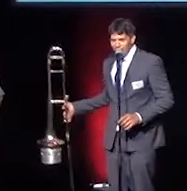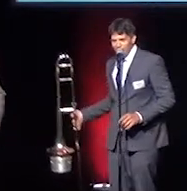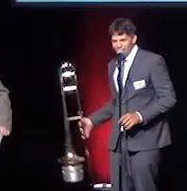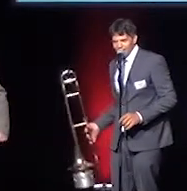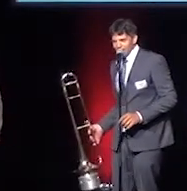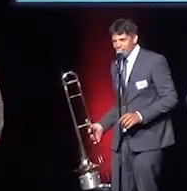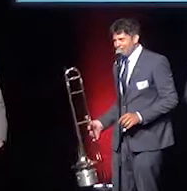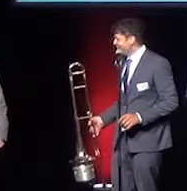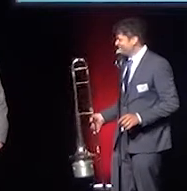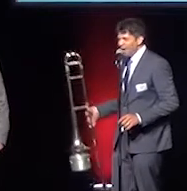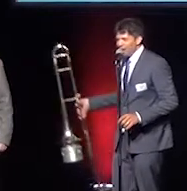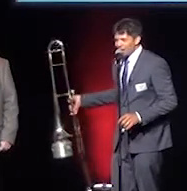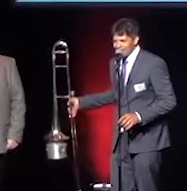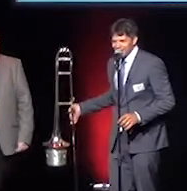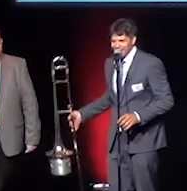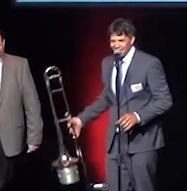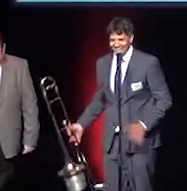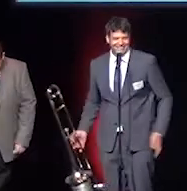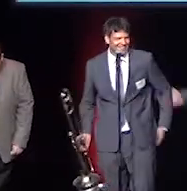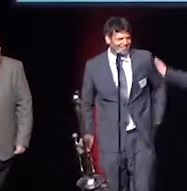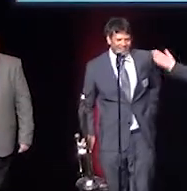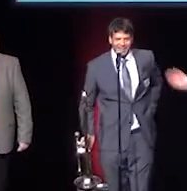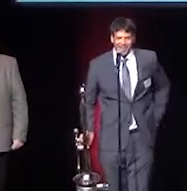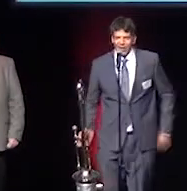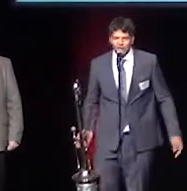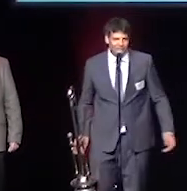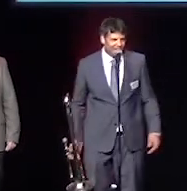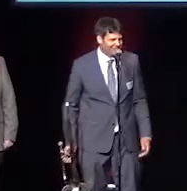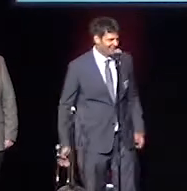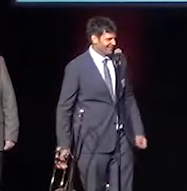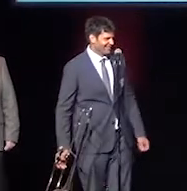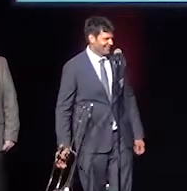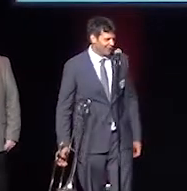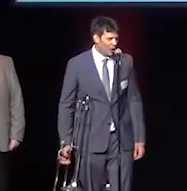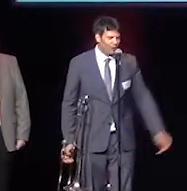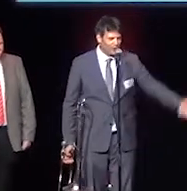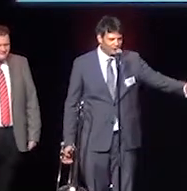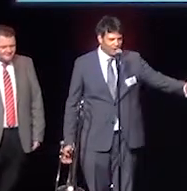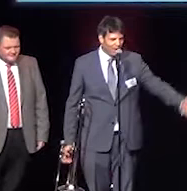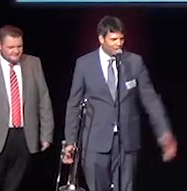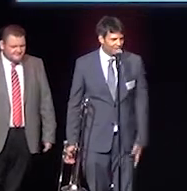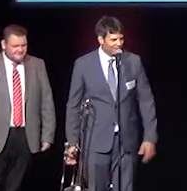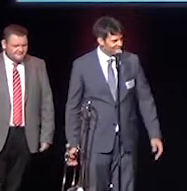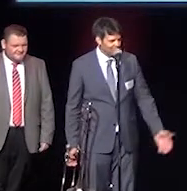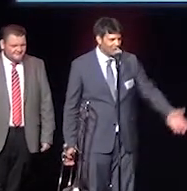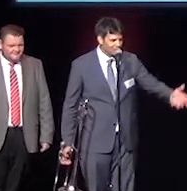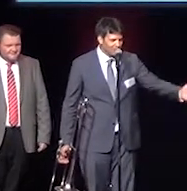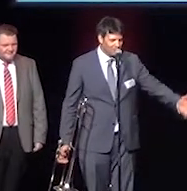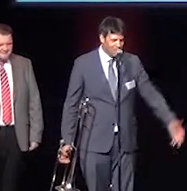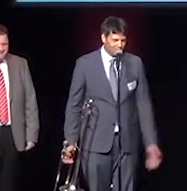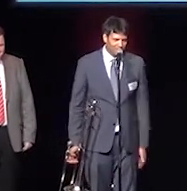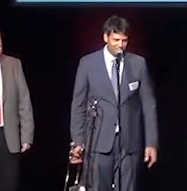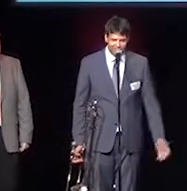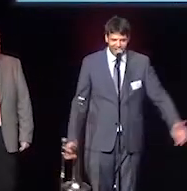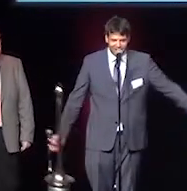Für die Abteilung Organisation, Markus Titschneck. Und die Band, Franz Schrebe, auch für dich. Du hast das